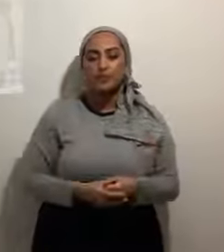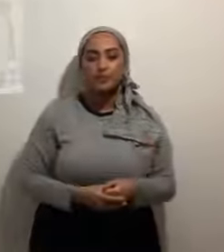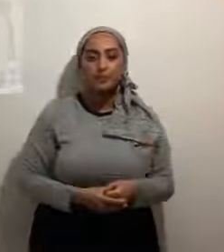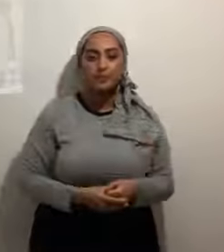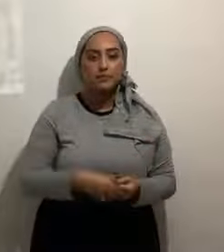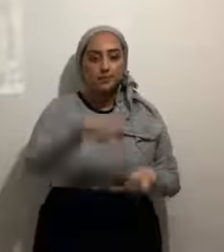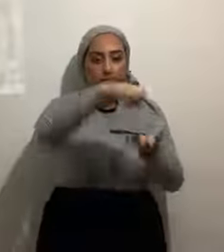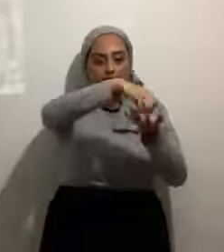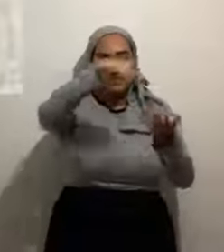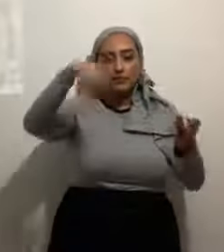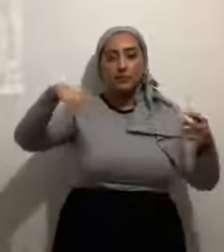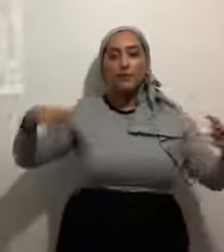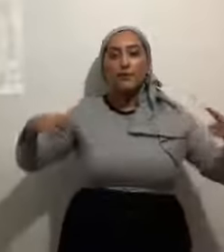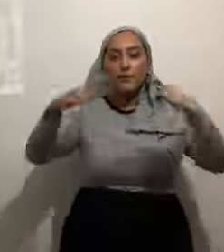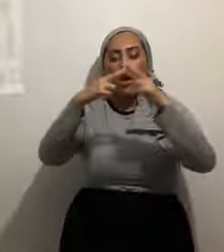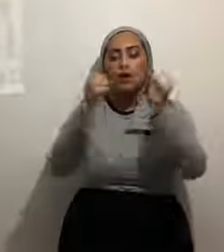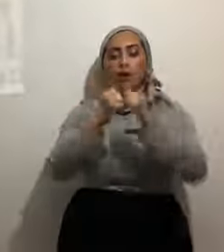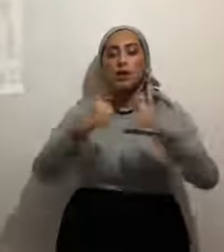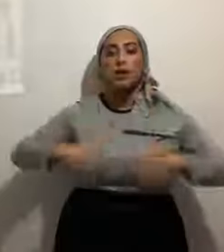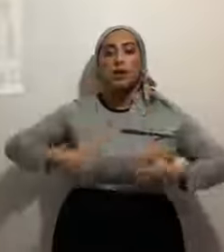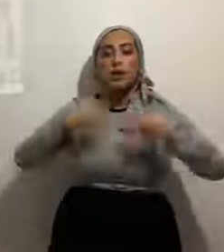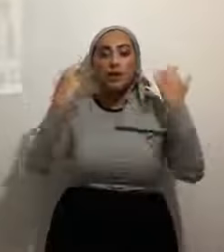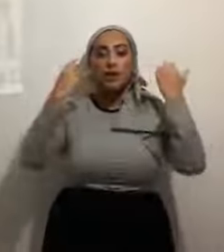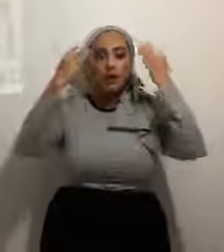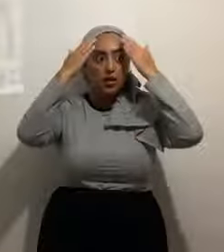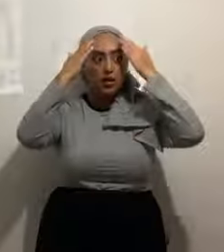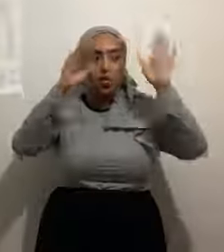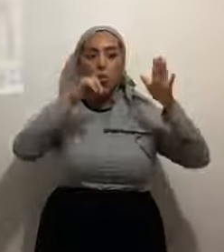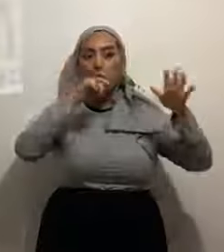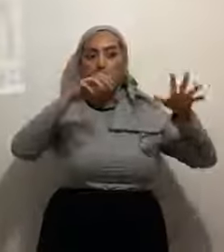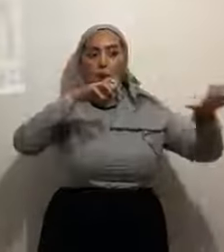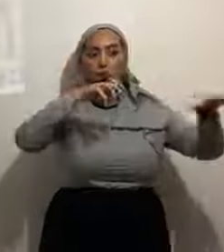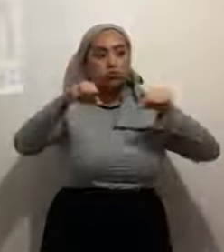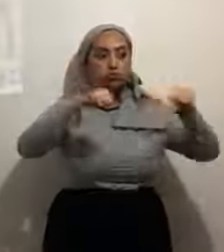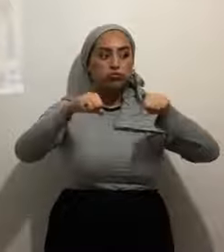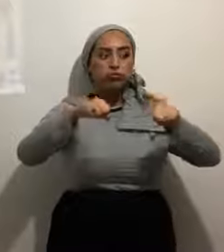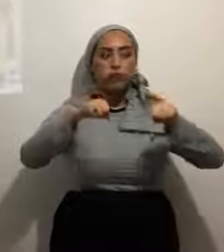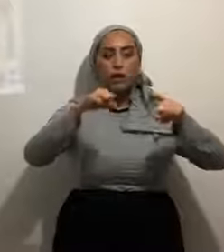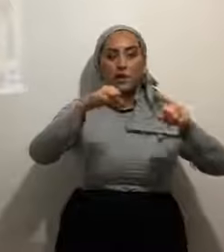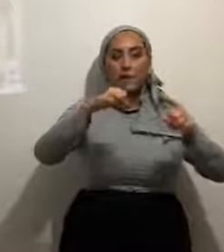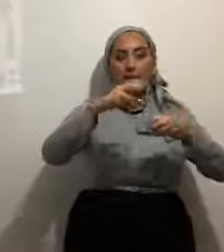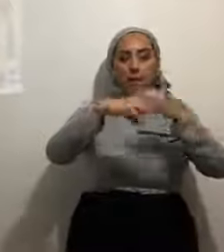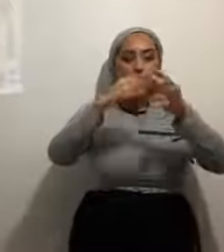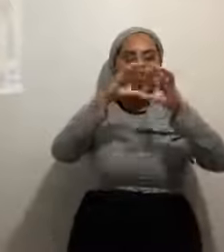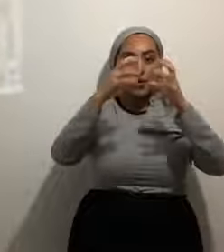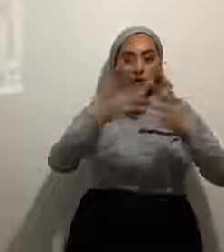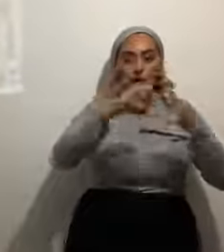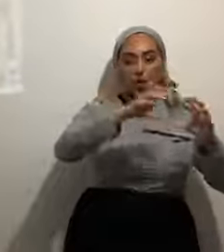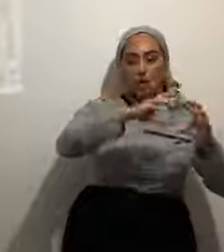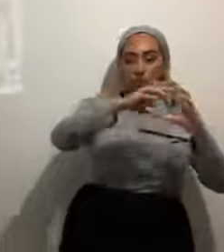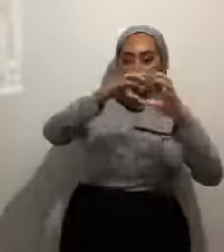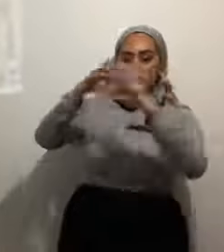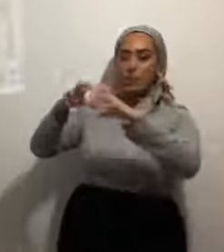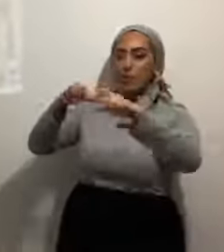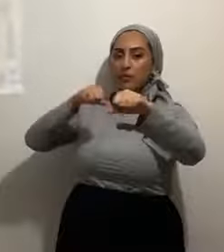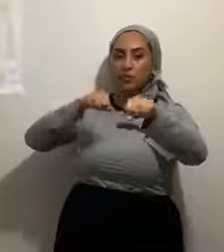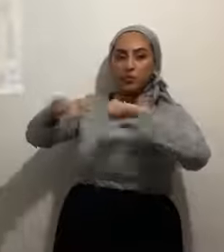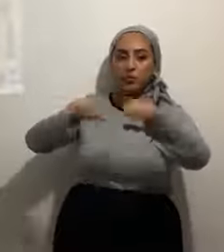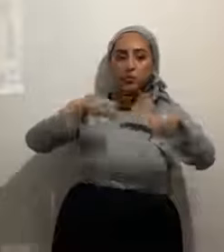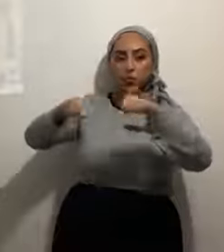los montes con su furor y no saben quién los trastornó. Él remueve la tierra de su lugar y hace temblar sus columnas. Él manda al sol